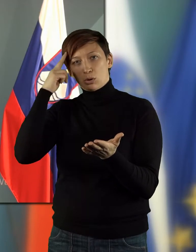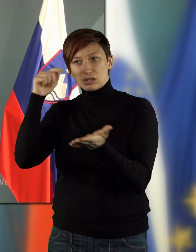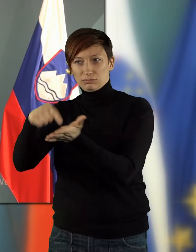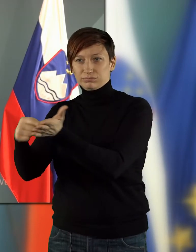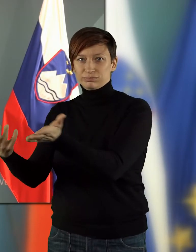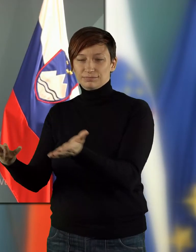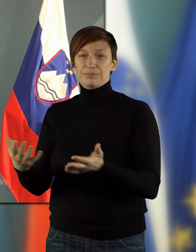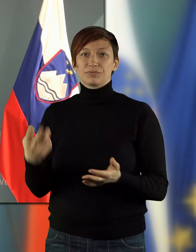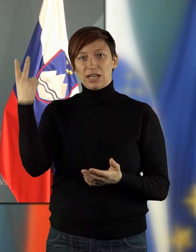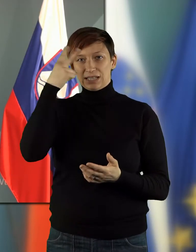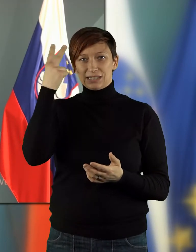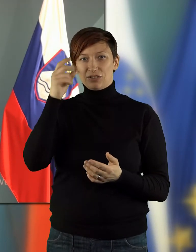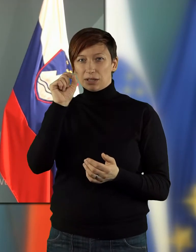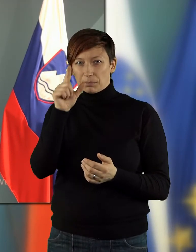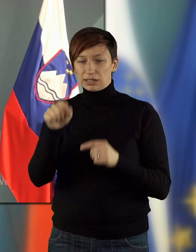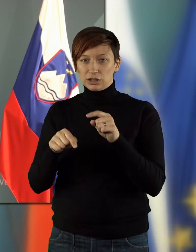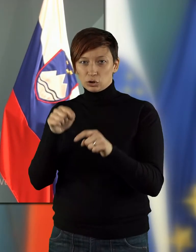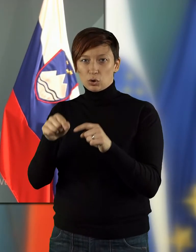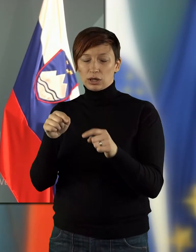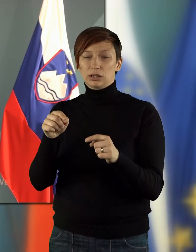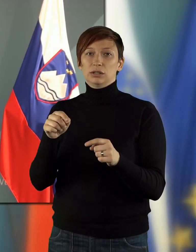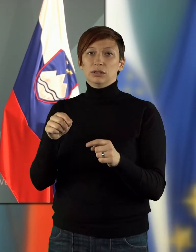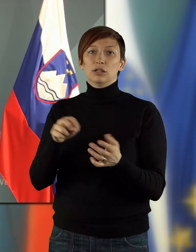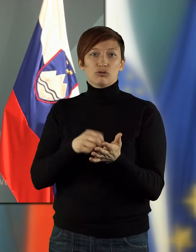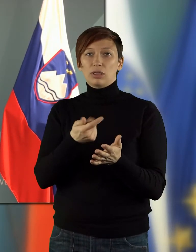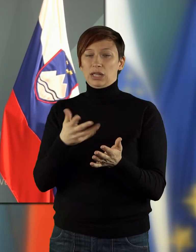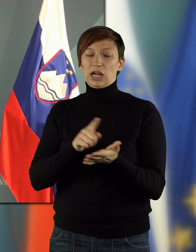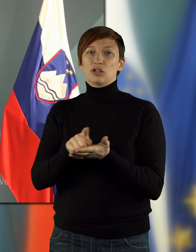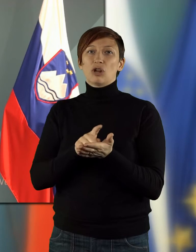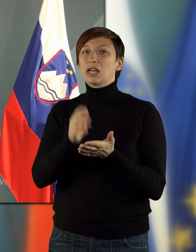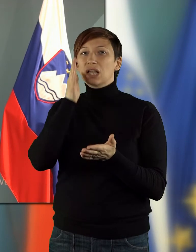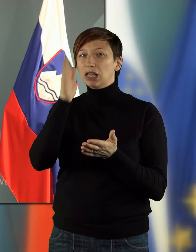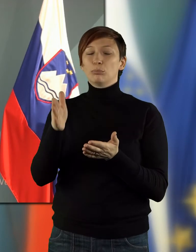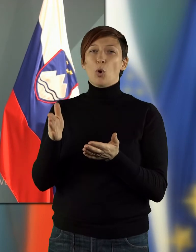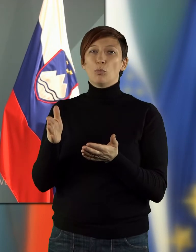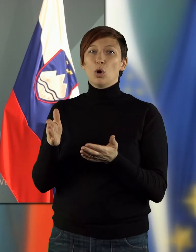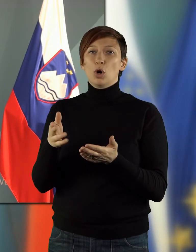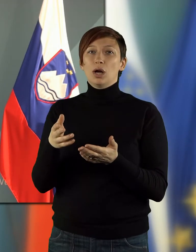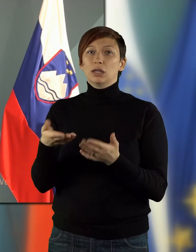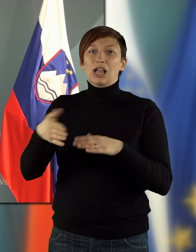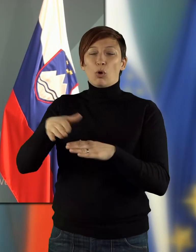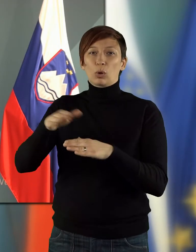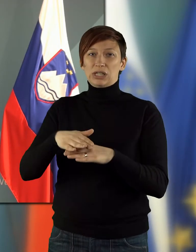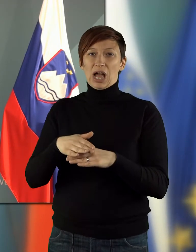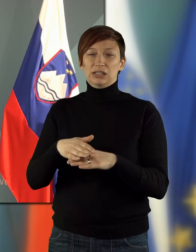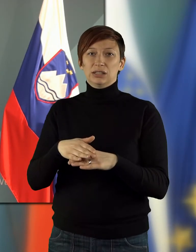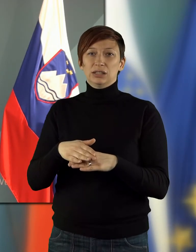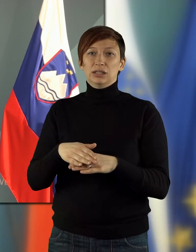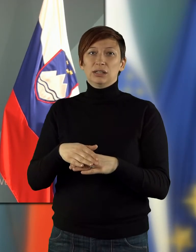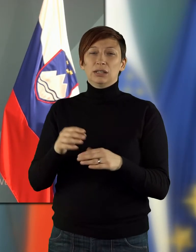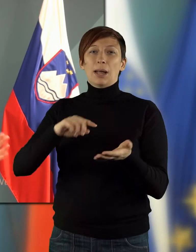že nekje poznati. Seveda z majhnimi koraki, še kar nekaj časa ne bomo